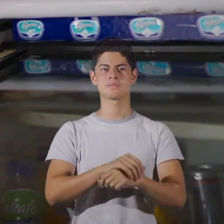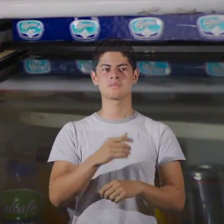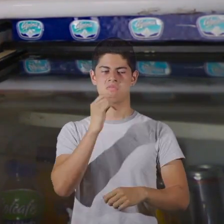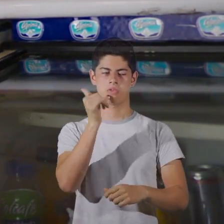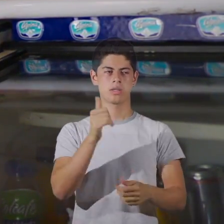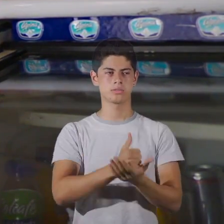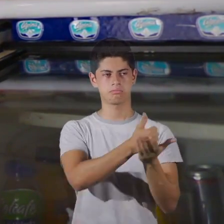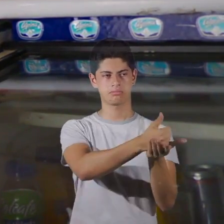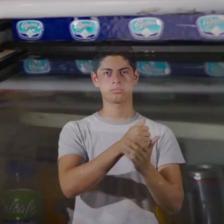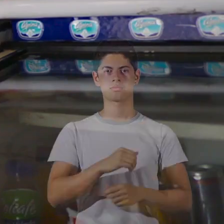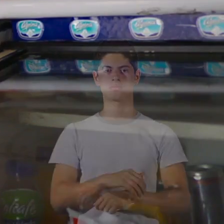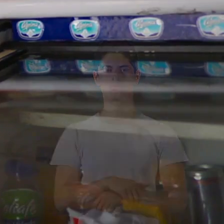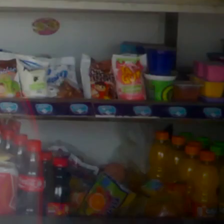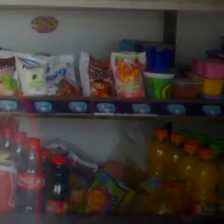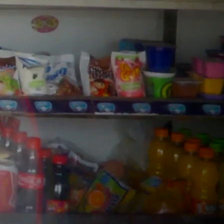prácticamente